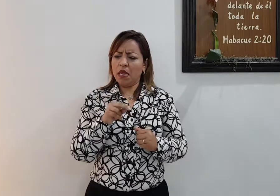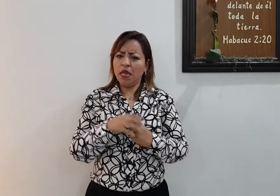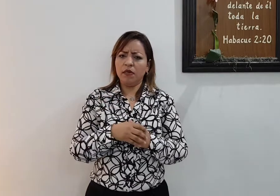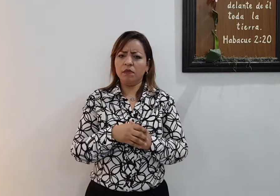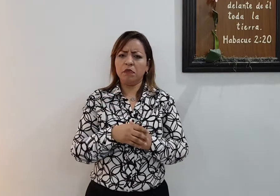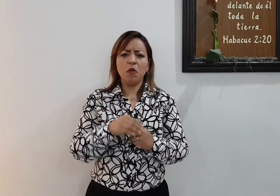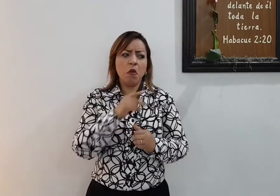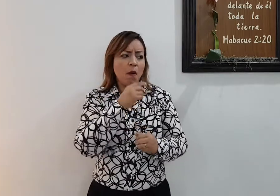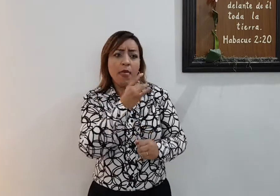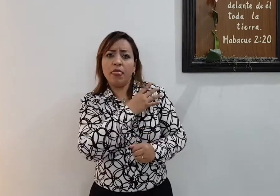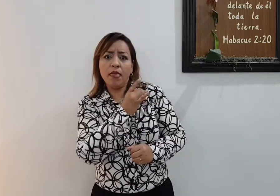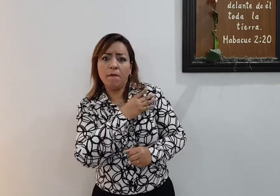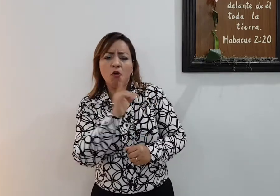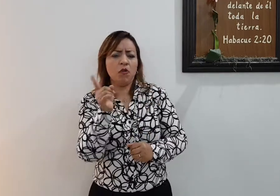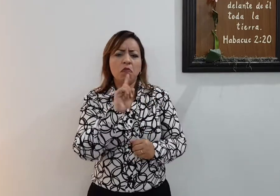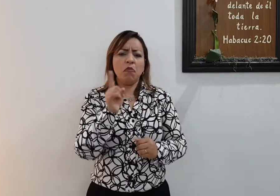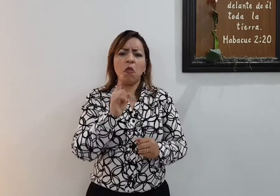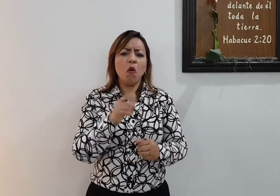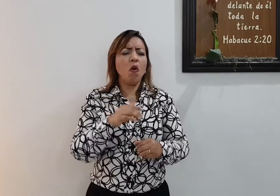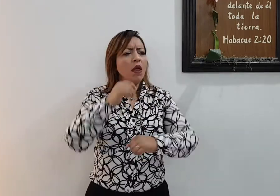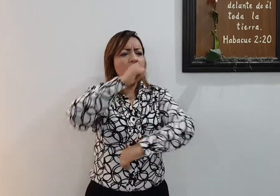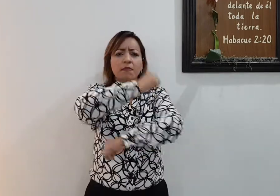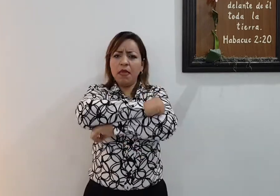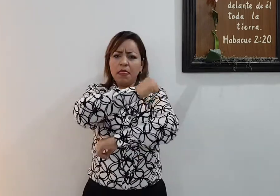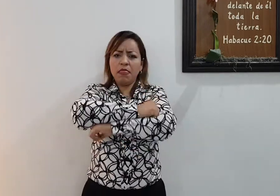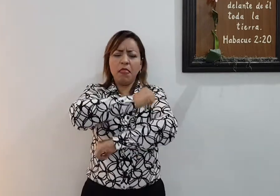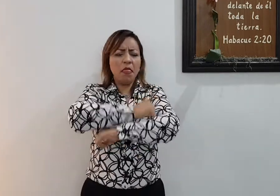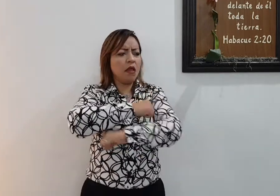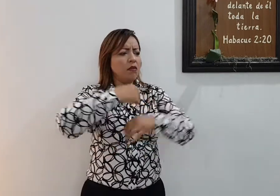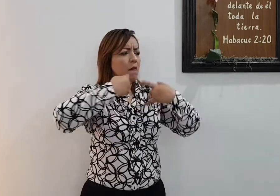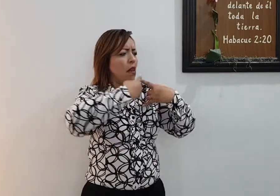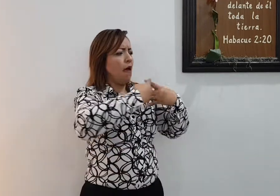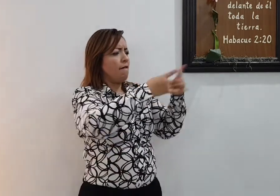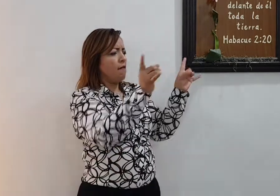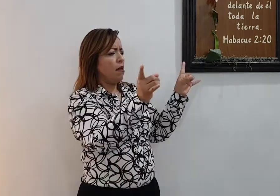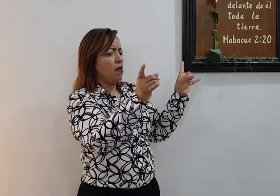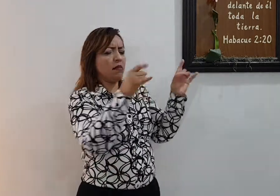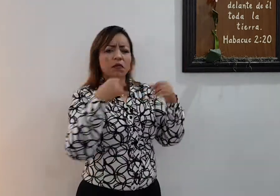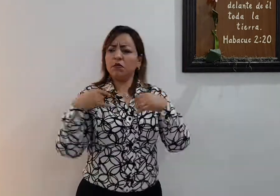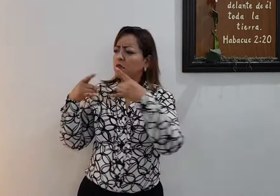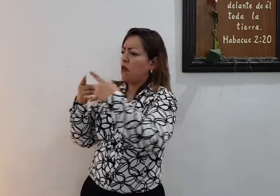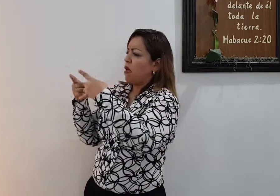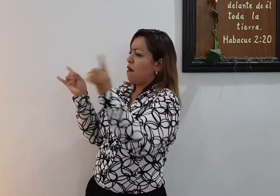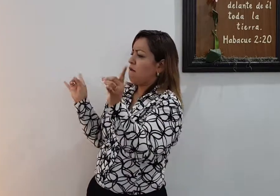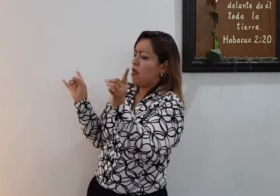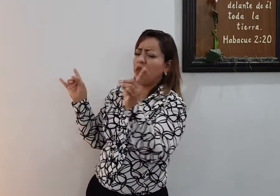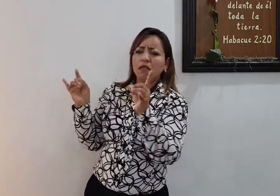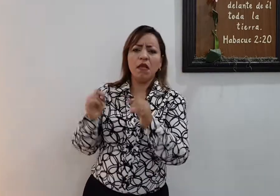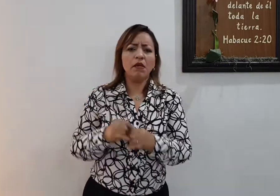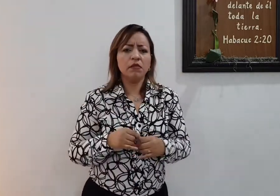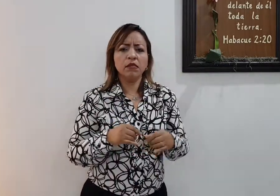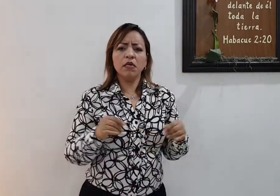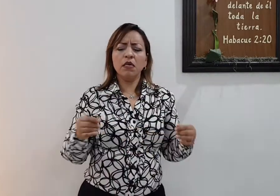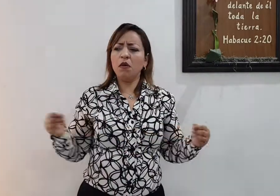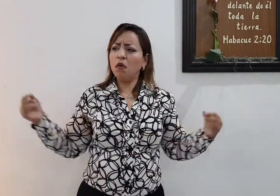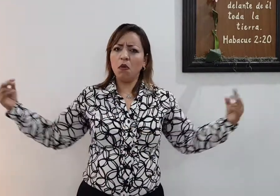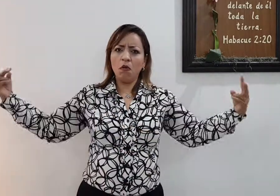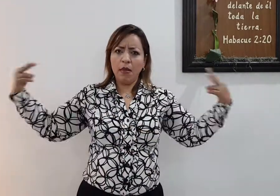Jerusalén, volteaba hacia la ciudad de donde había sido deportado, y ahí se arrodillaba 3 veces